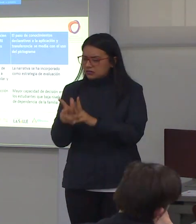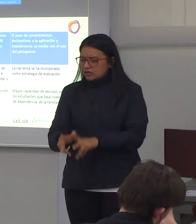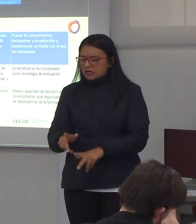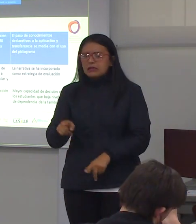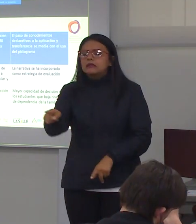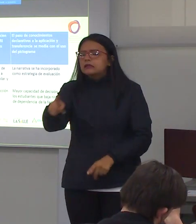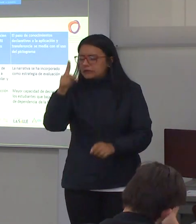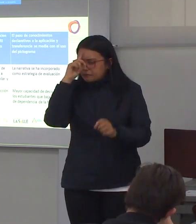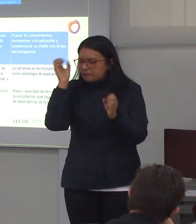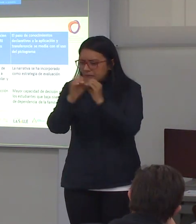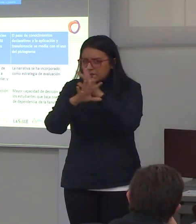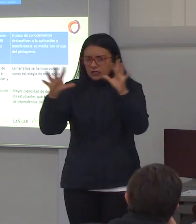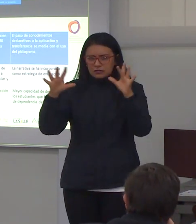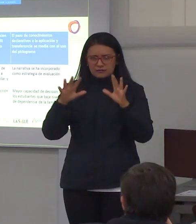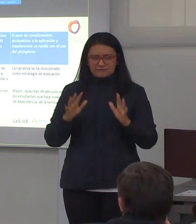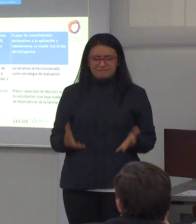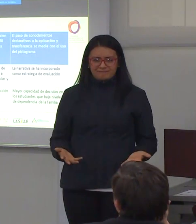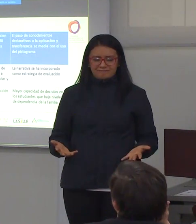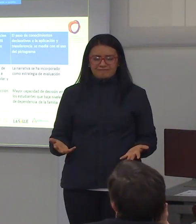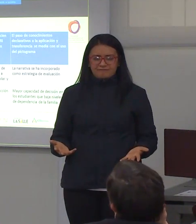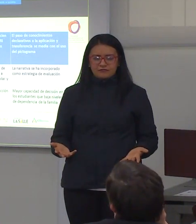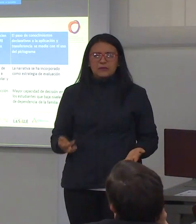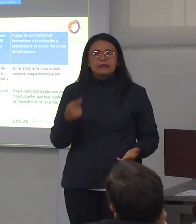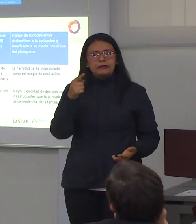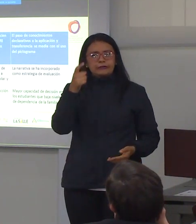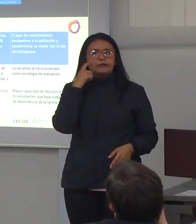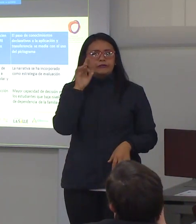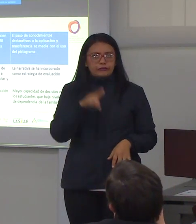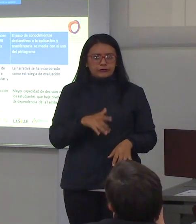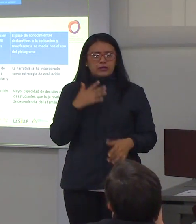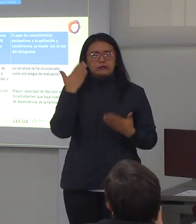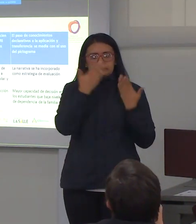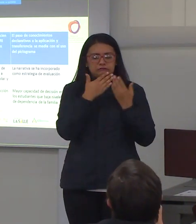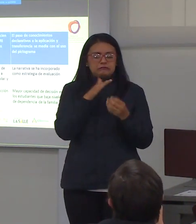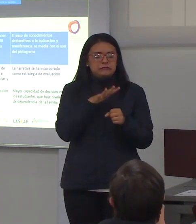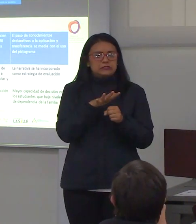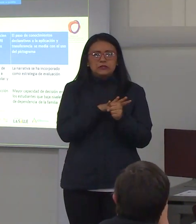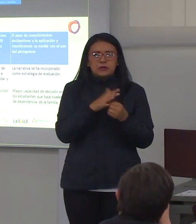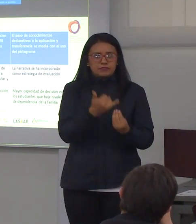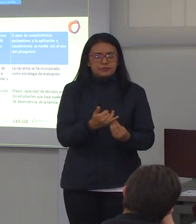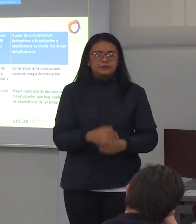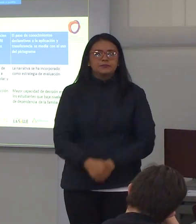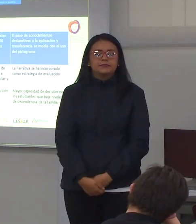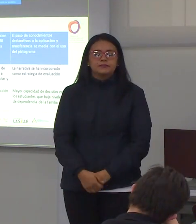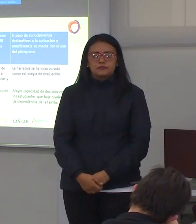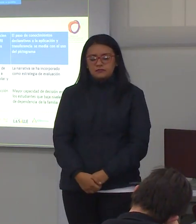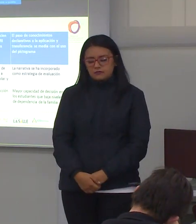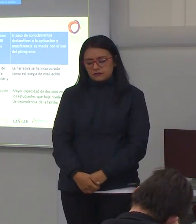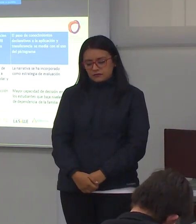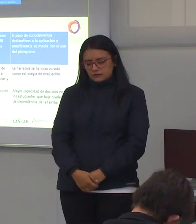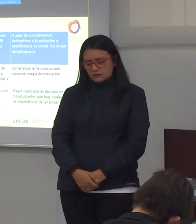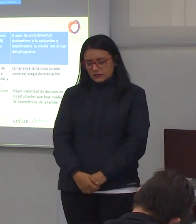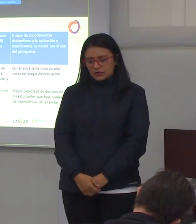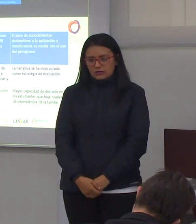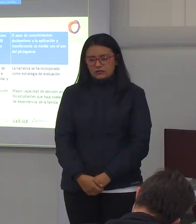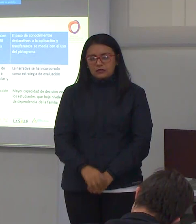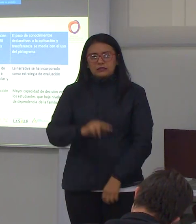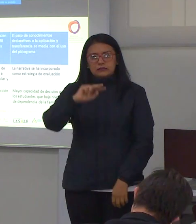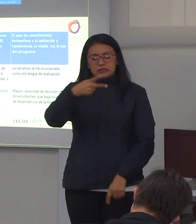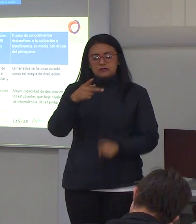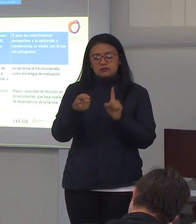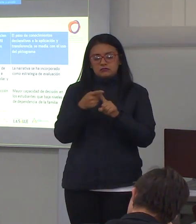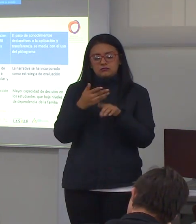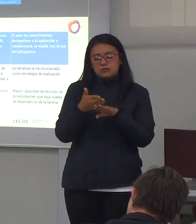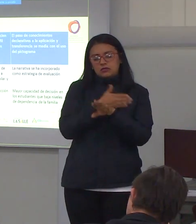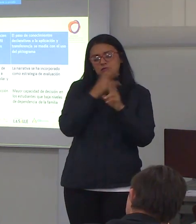imagínese ¿cierto? entonces hay que partir de situaciones reales segundo es necesario entonces partir de